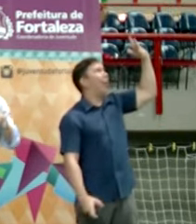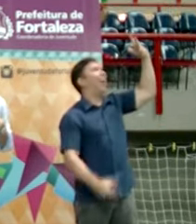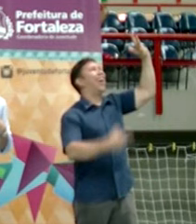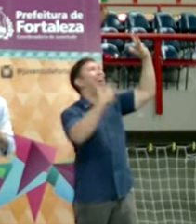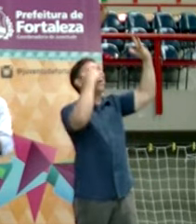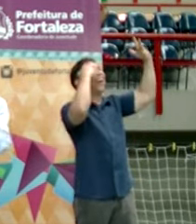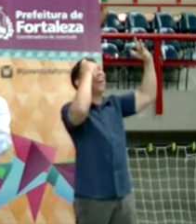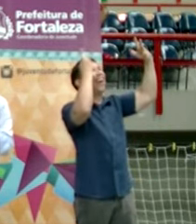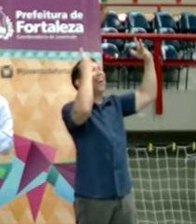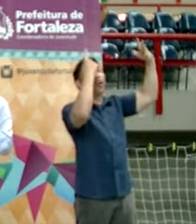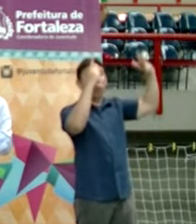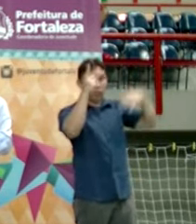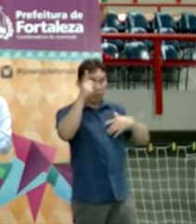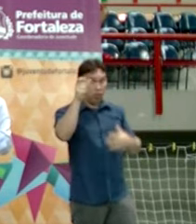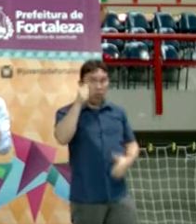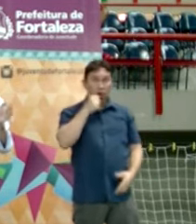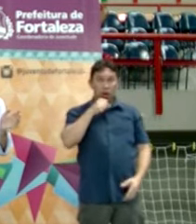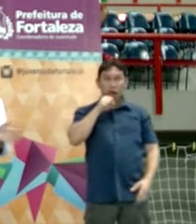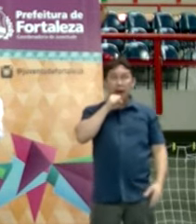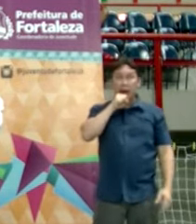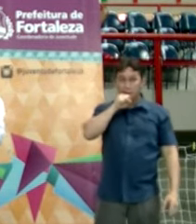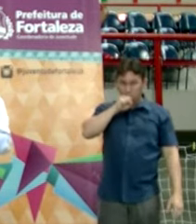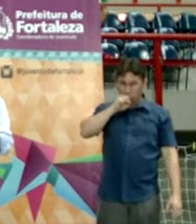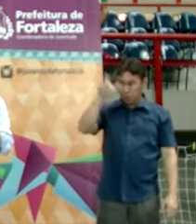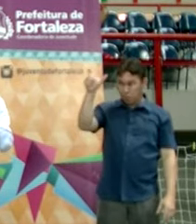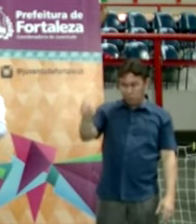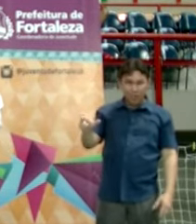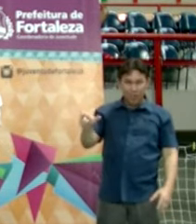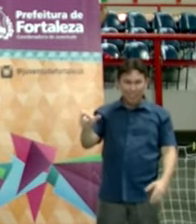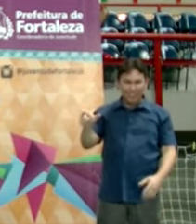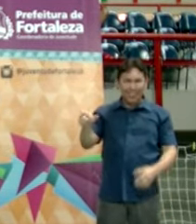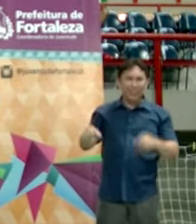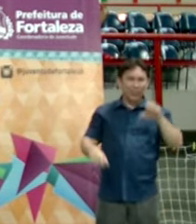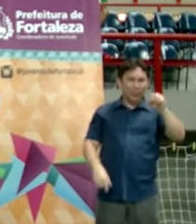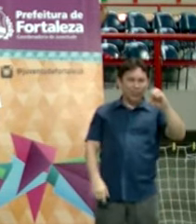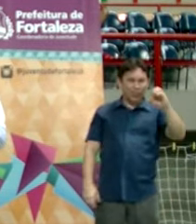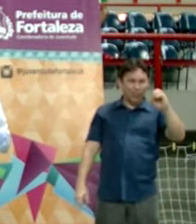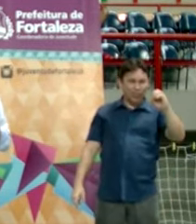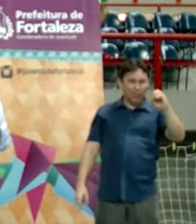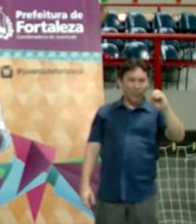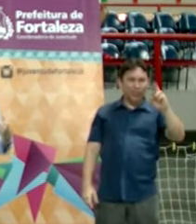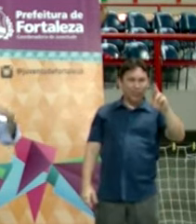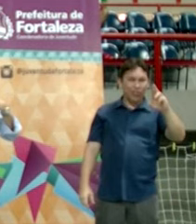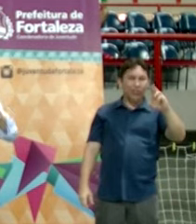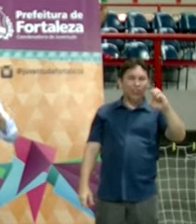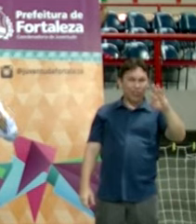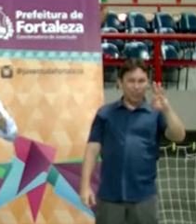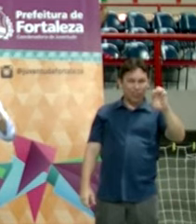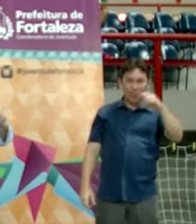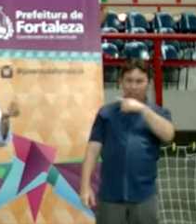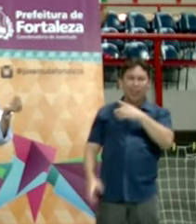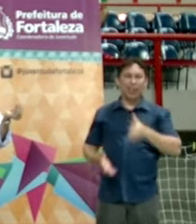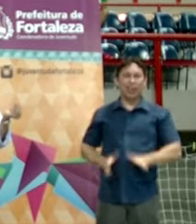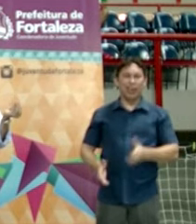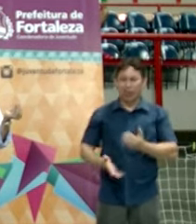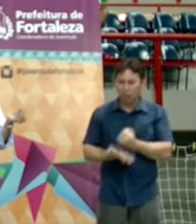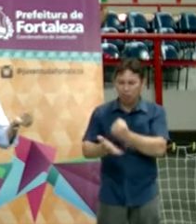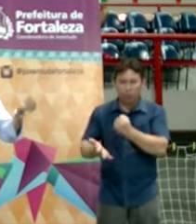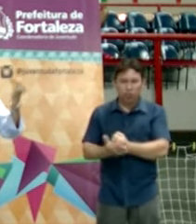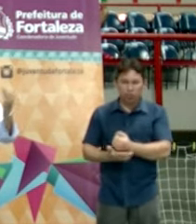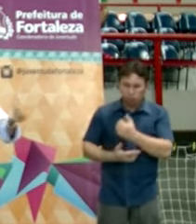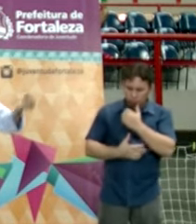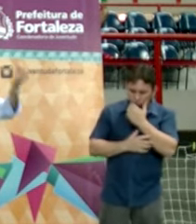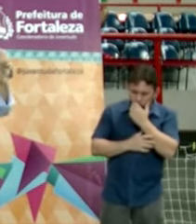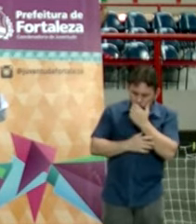ideias. Porque a mãe do Sócrates, ela era parteira. Ela ajudava as mulheres a dar à luz. E o Sócrates, ele vai